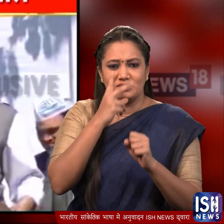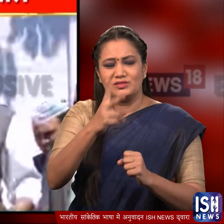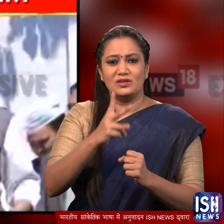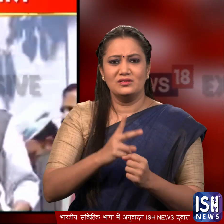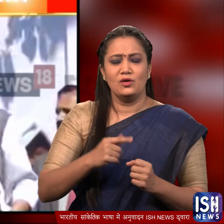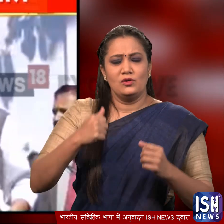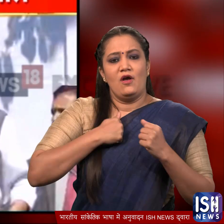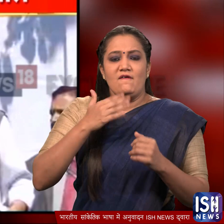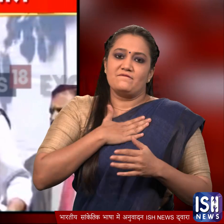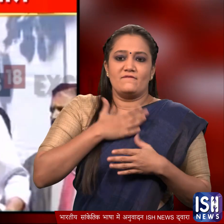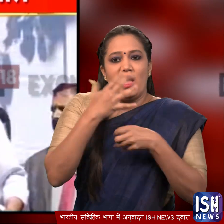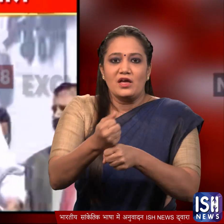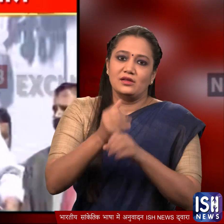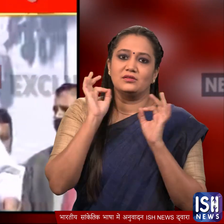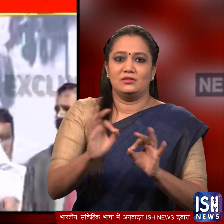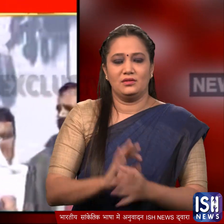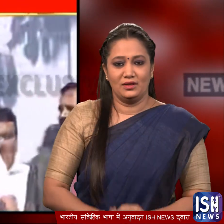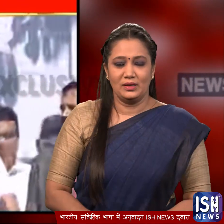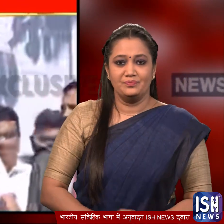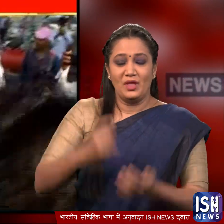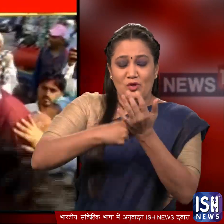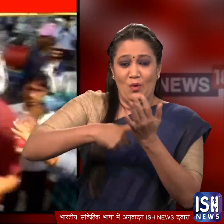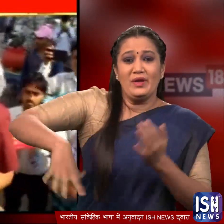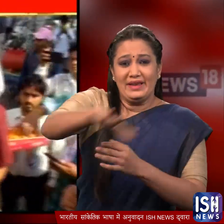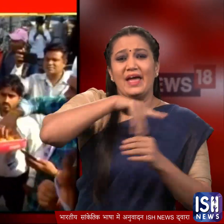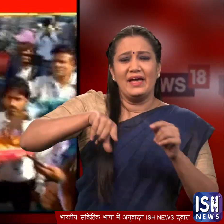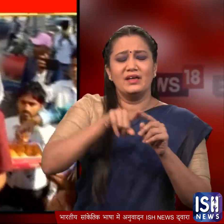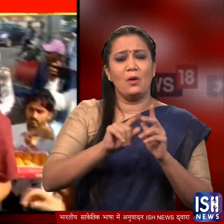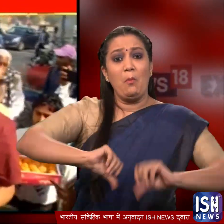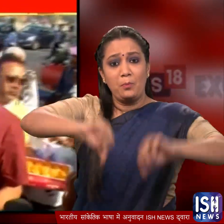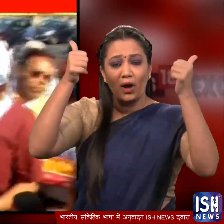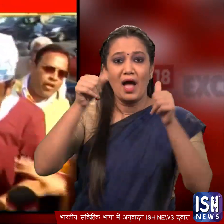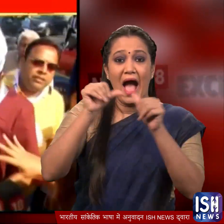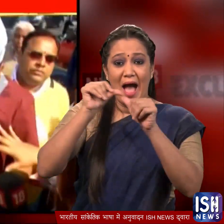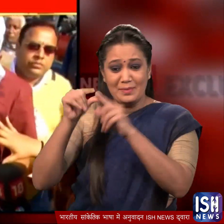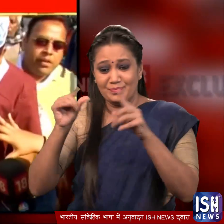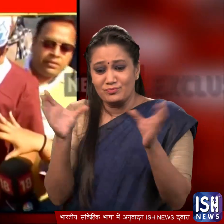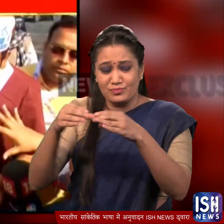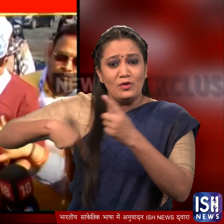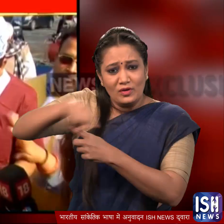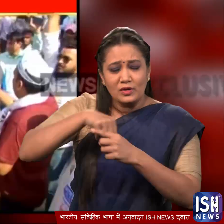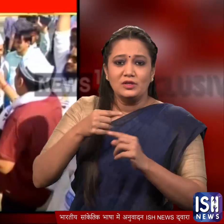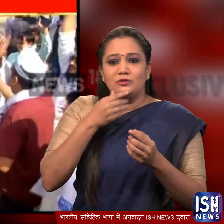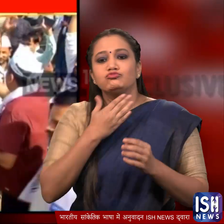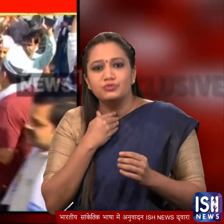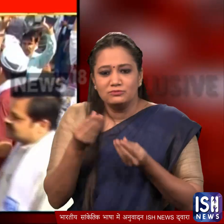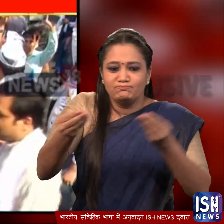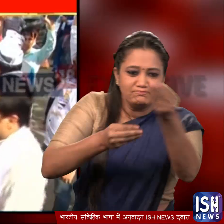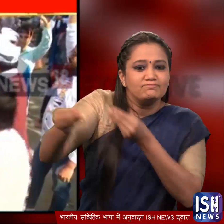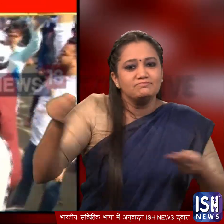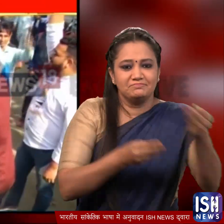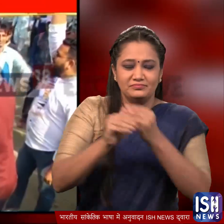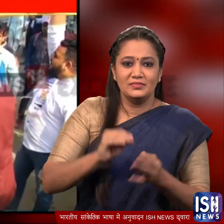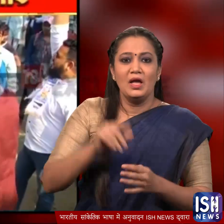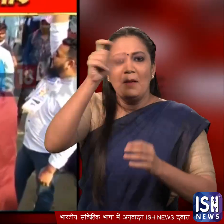पे अपना भरोसा जताया है। रोहिणी में तो जीत की आहट सुनते ही आम आदमी पार्टी के कार्यकर्ता एक दूसरे का